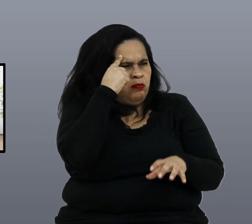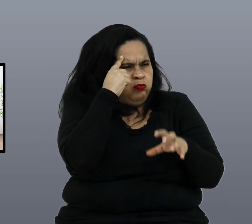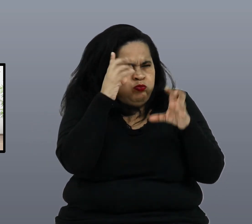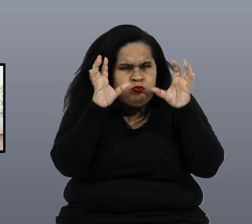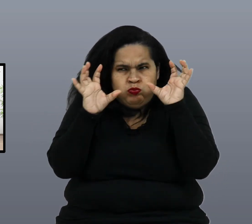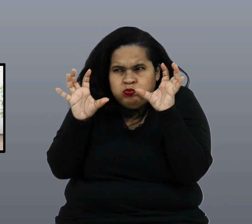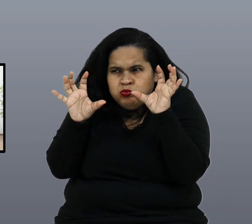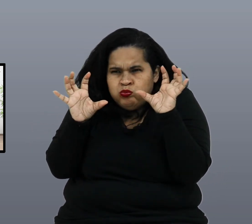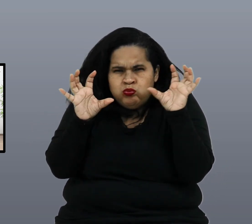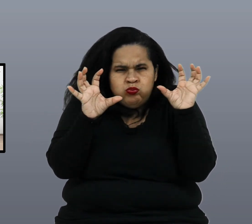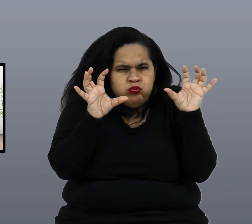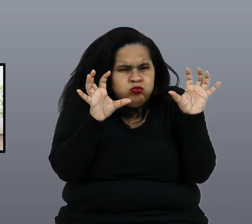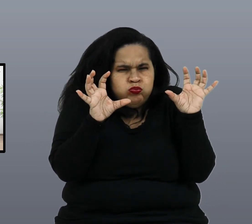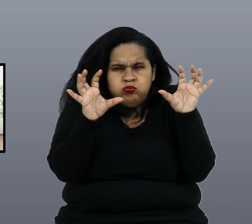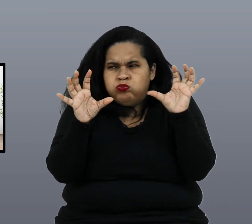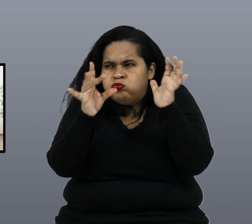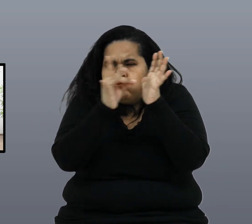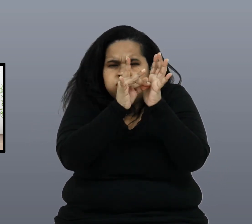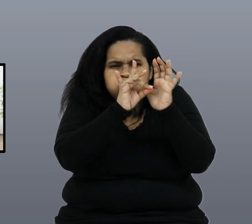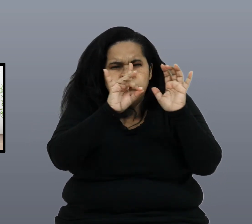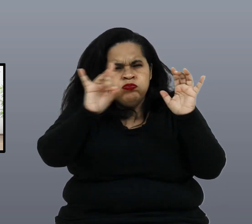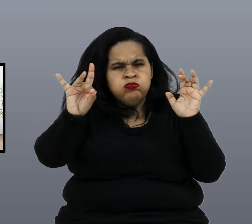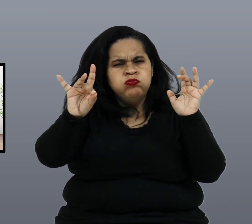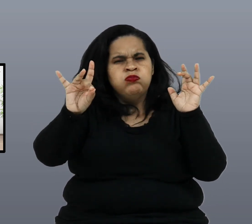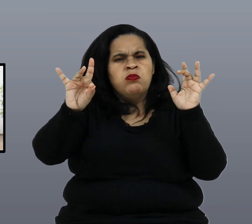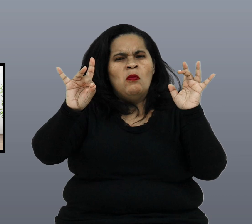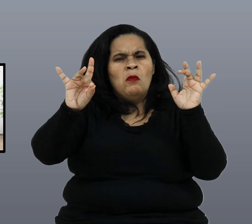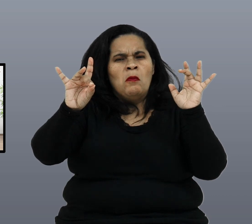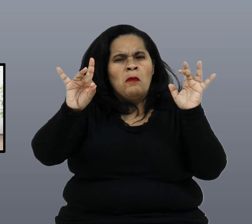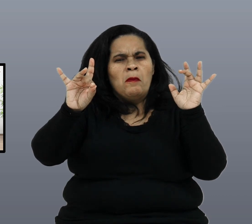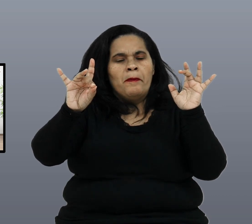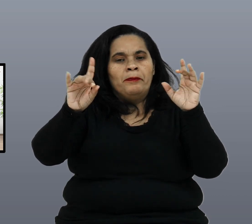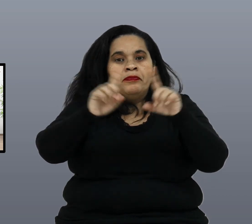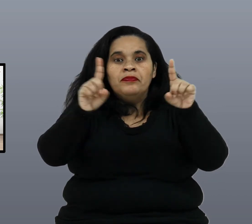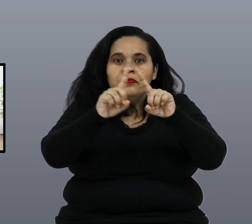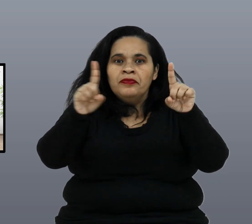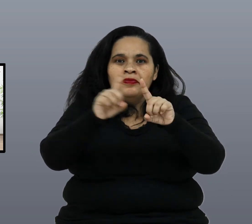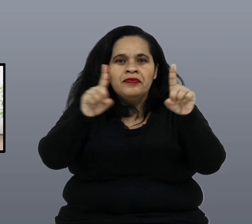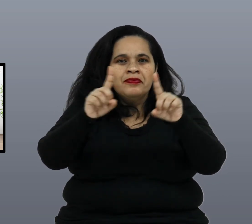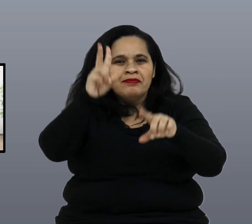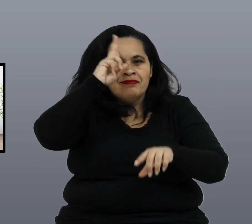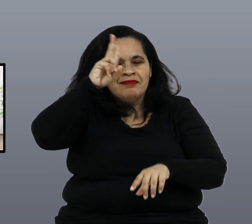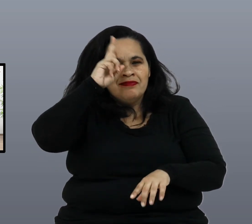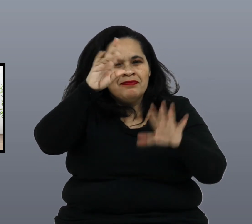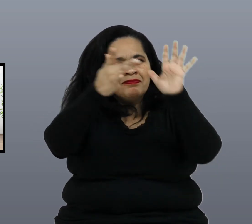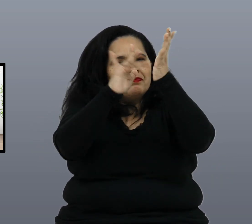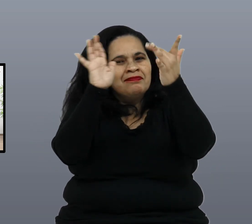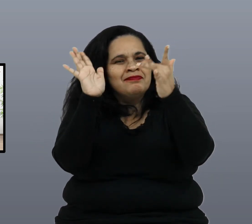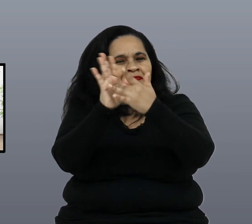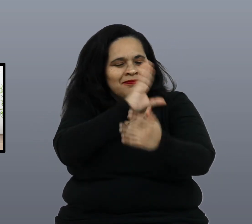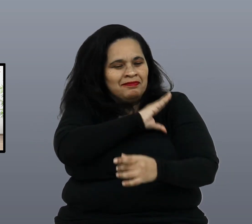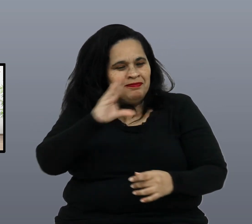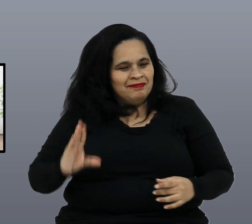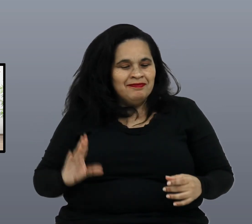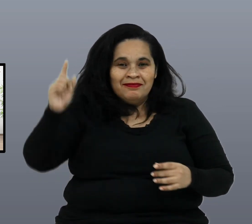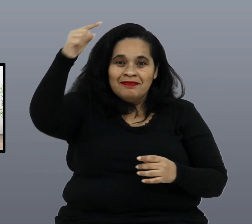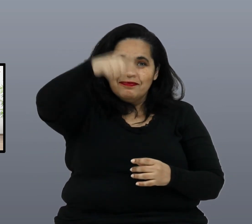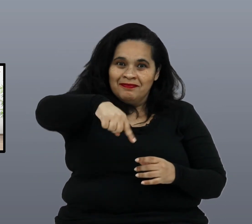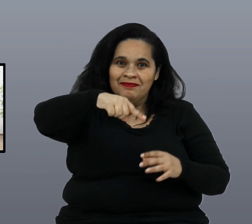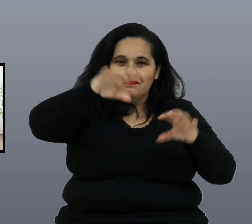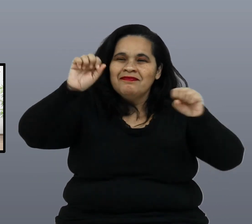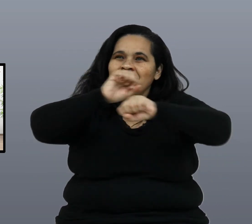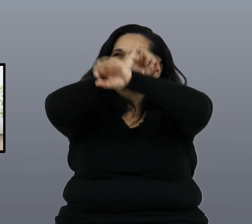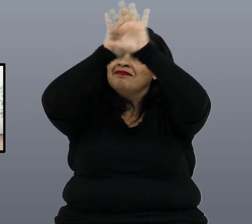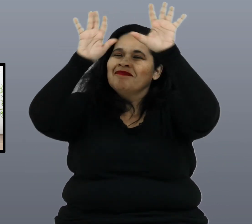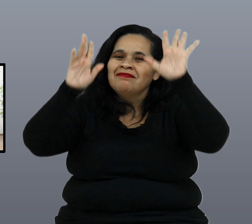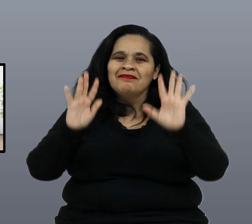Filho do Homem virá. Virá. Com né? poder e muita glória. Tudo. Amém, graças a Deus. Amém, graças a Deus. Então, de fato, é uma